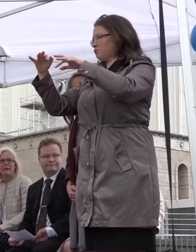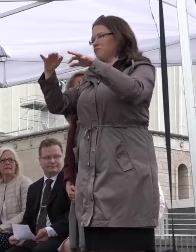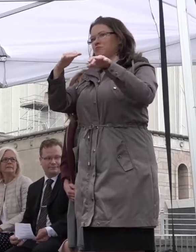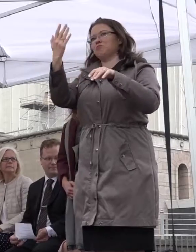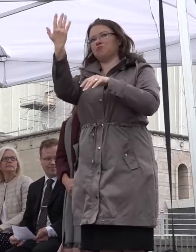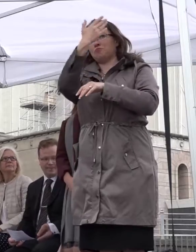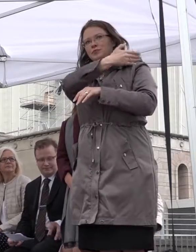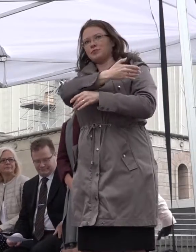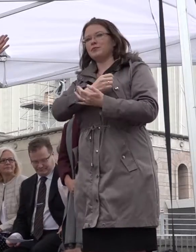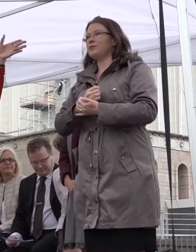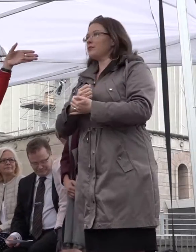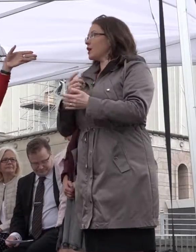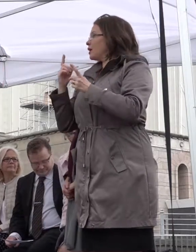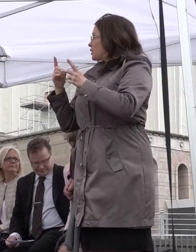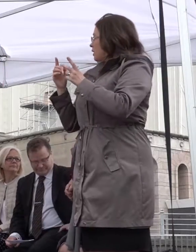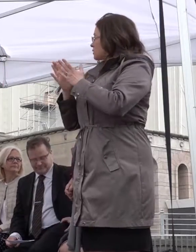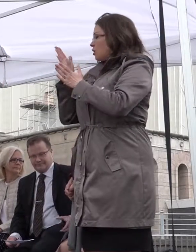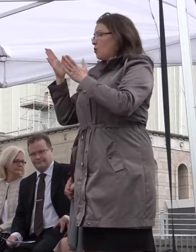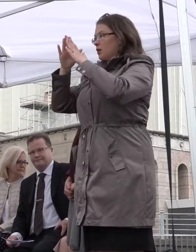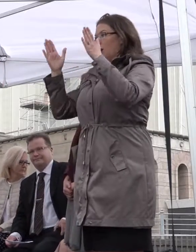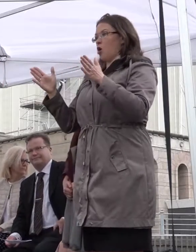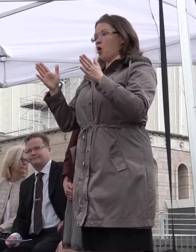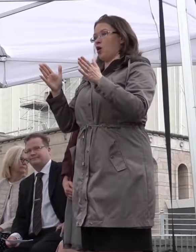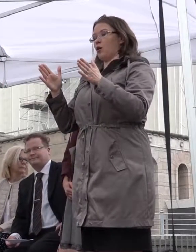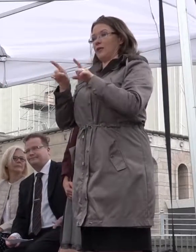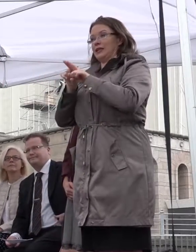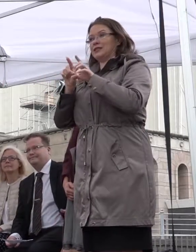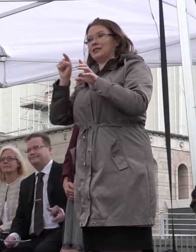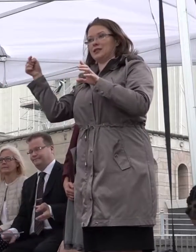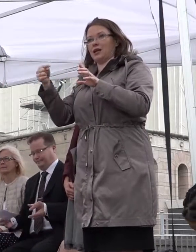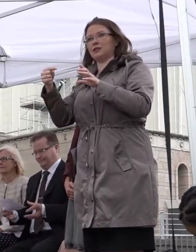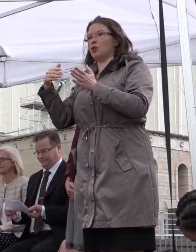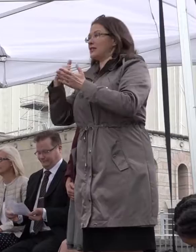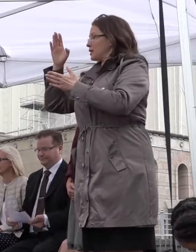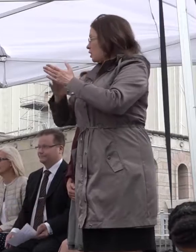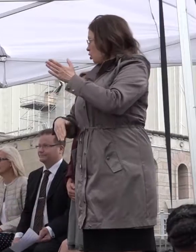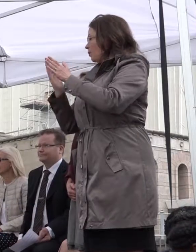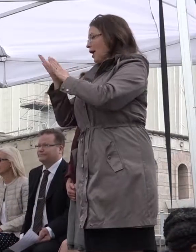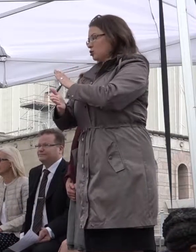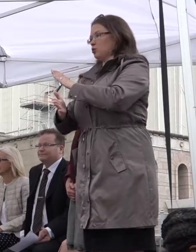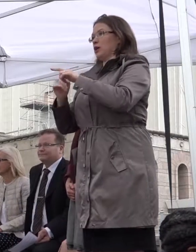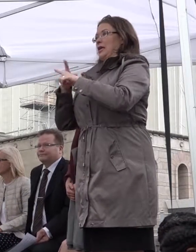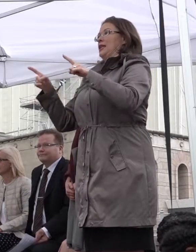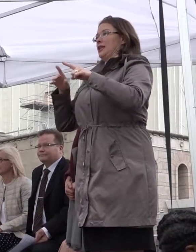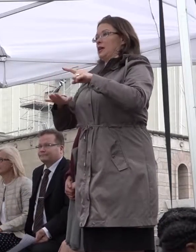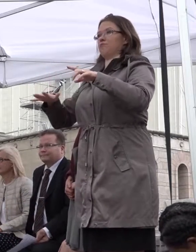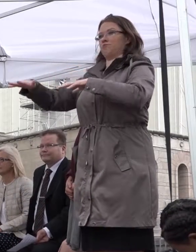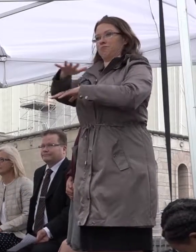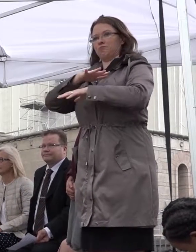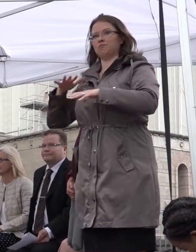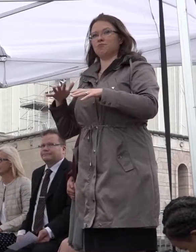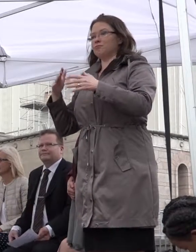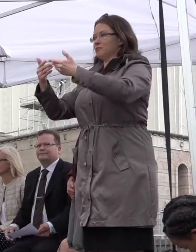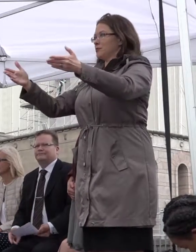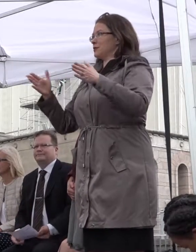Ja siellä on tästä Sanomatalon puolelta, mennään sisään, siinä on esteetön pääsy ja ollaan saman tien siinä alakerran